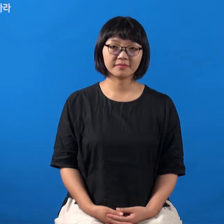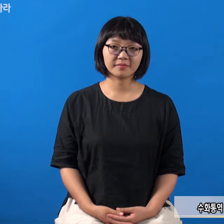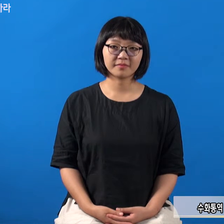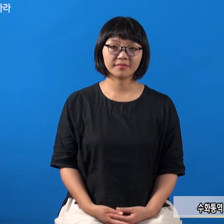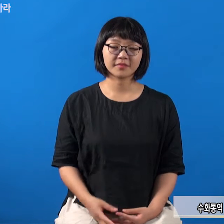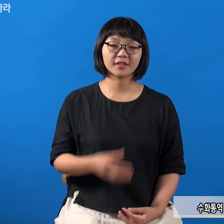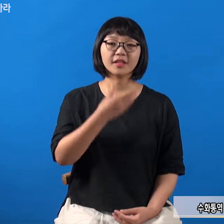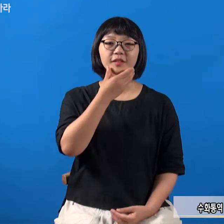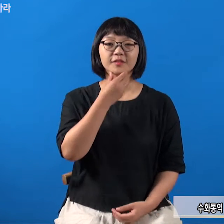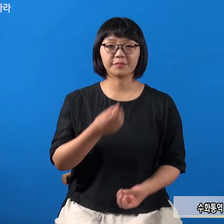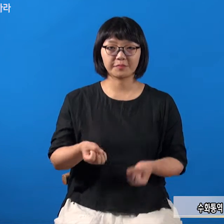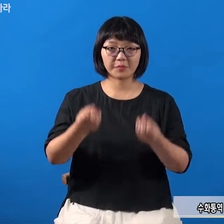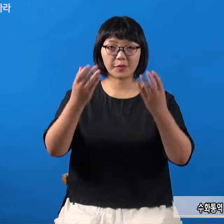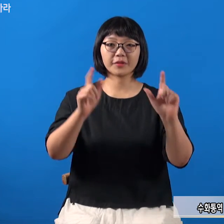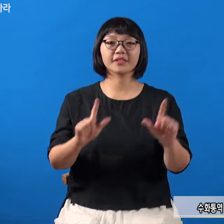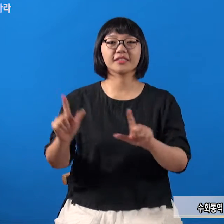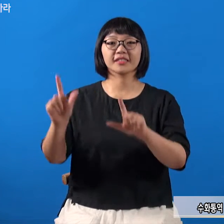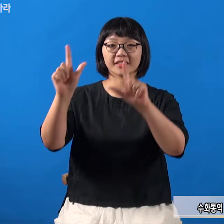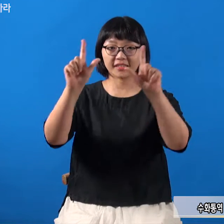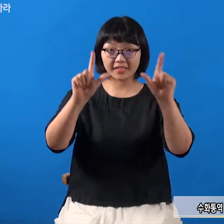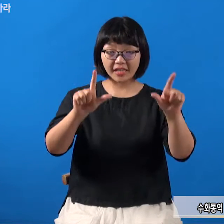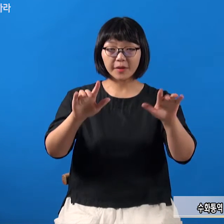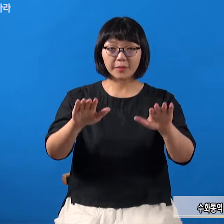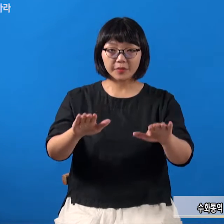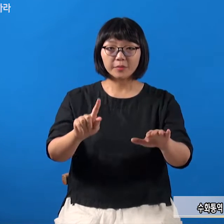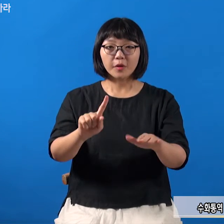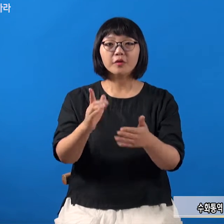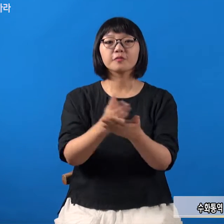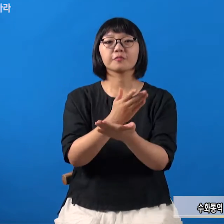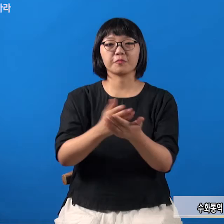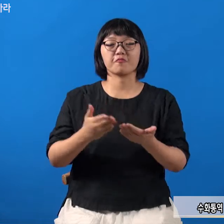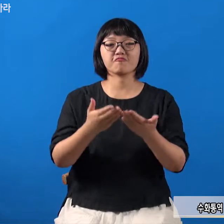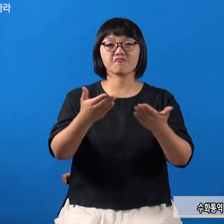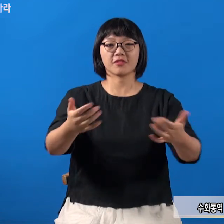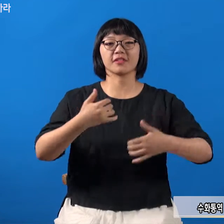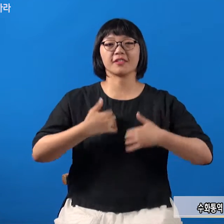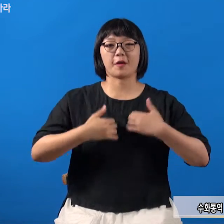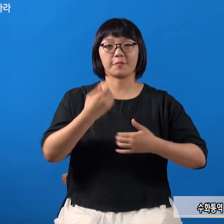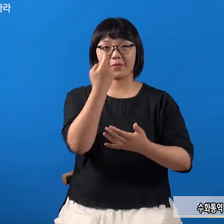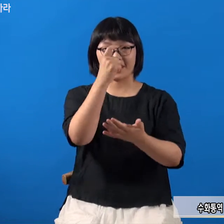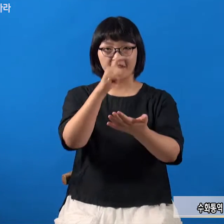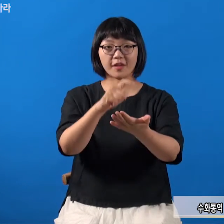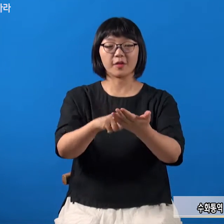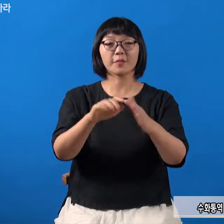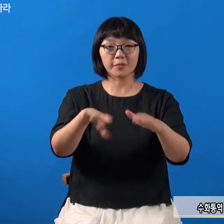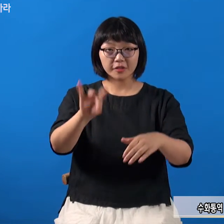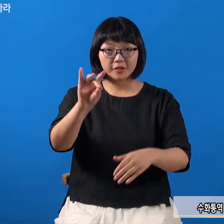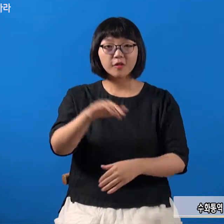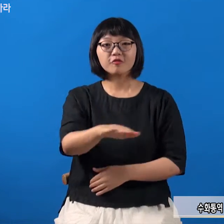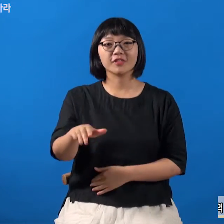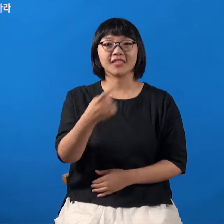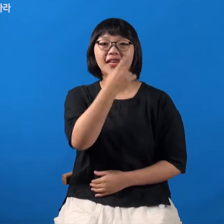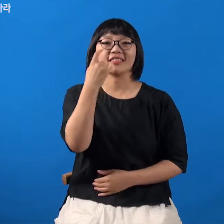행복이 축복이 되는 삶, 베푸는 즐거움을 발견하라. 먼저 우리들의 이야기로